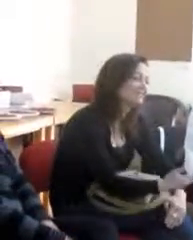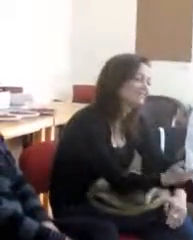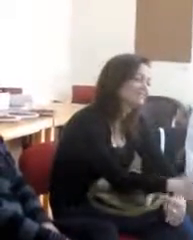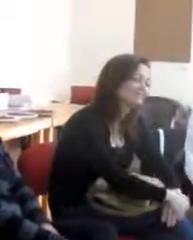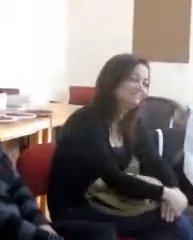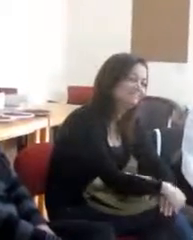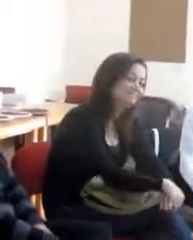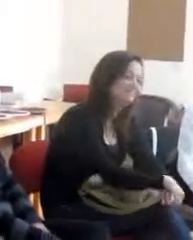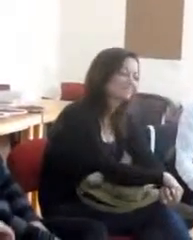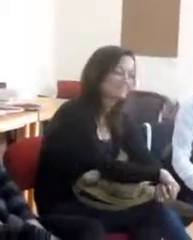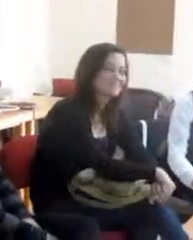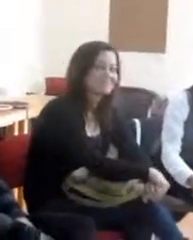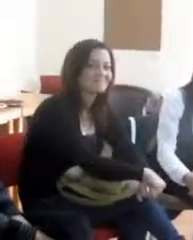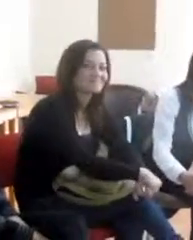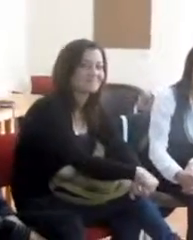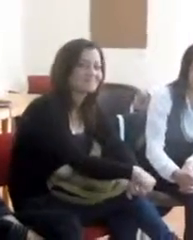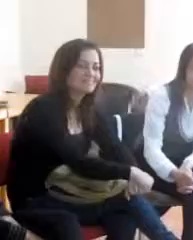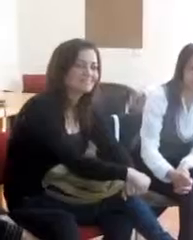شكرا